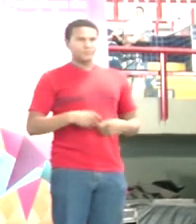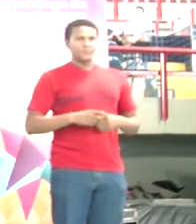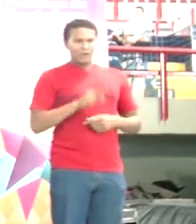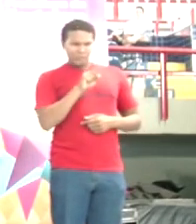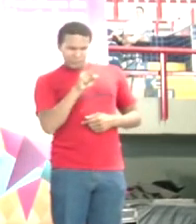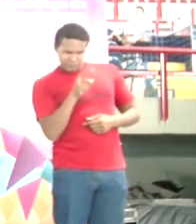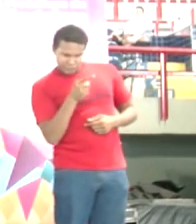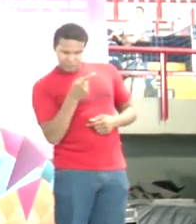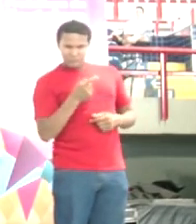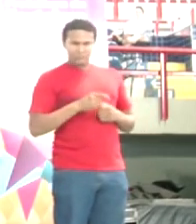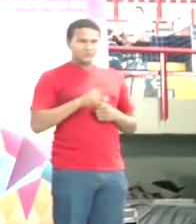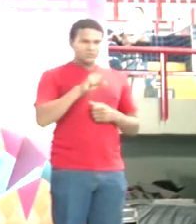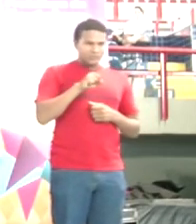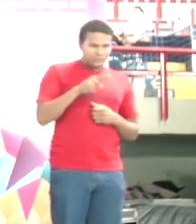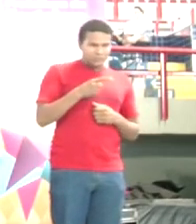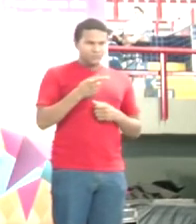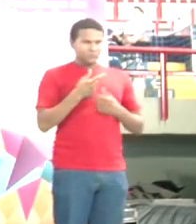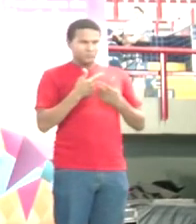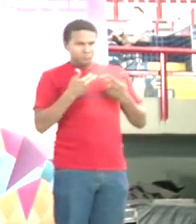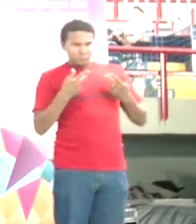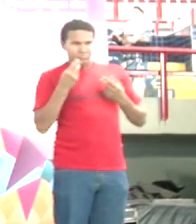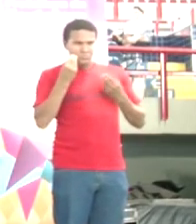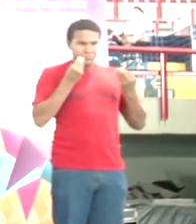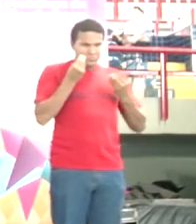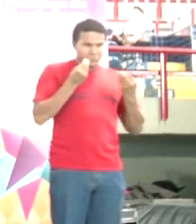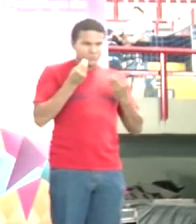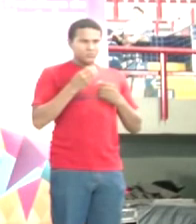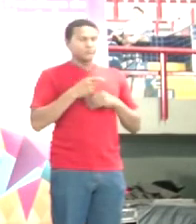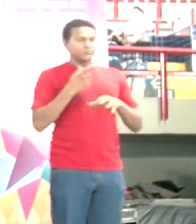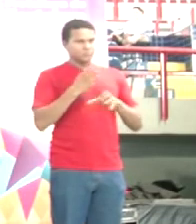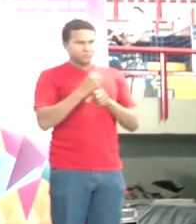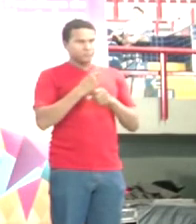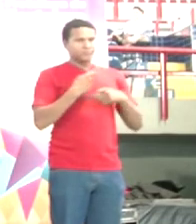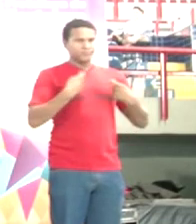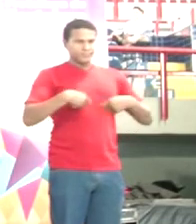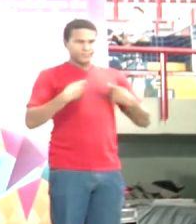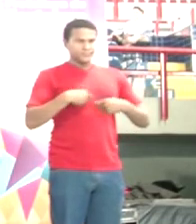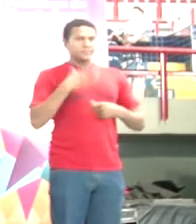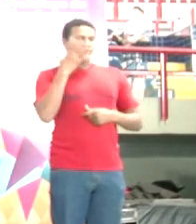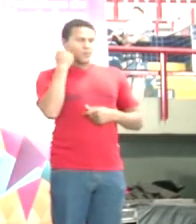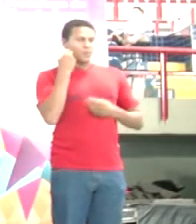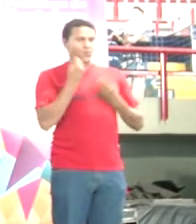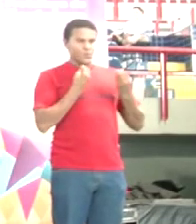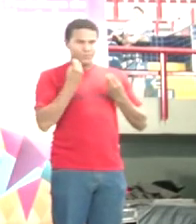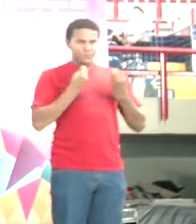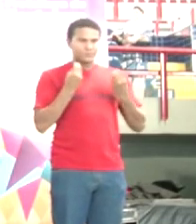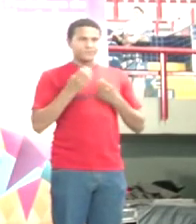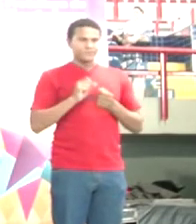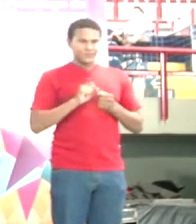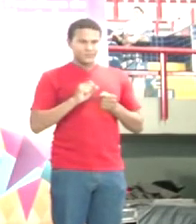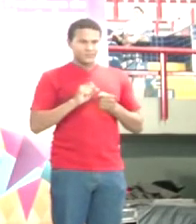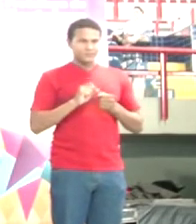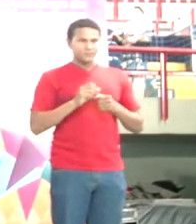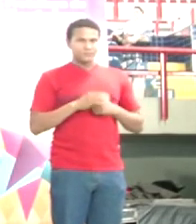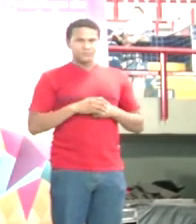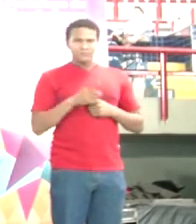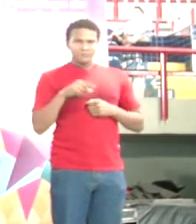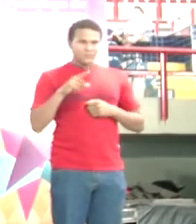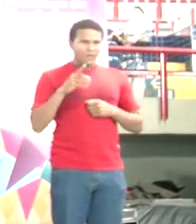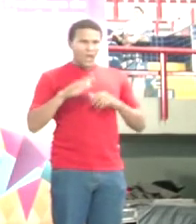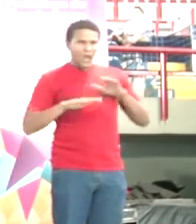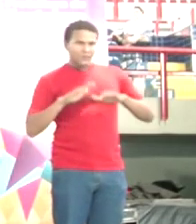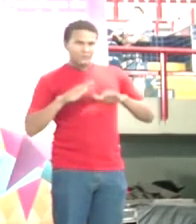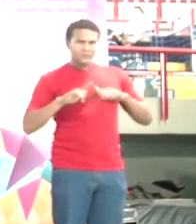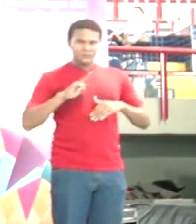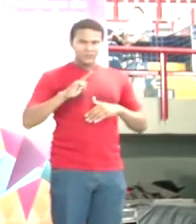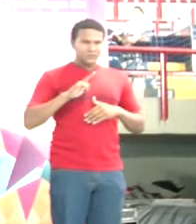uma vírgula, vai ficar para o mesmo canto de casas, a continha tem que saber fazer. Sugiro, quem está enganchado aí, tem gente que está muito tempo